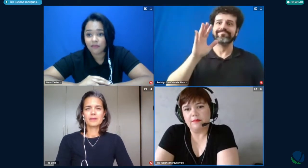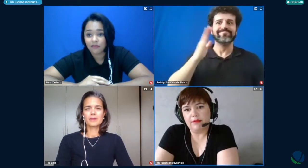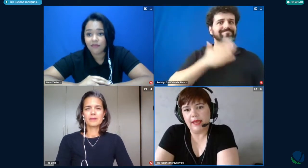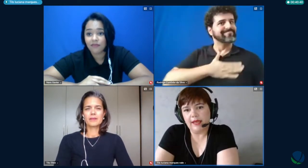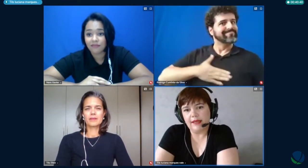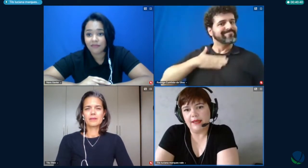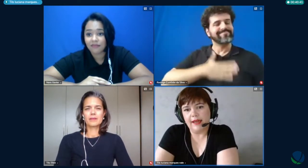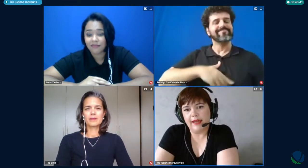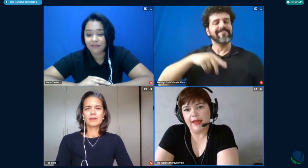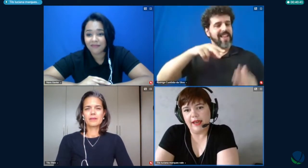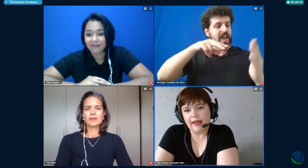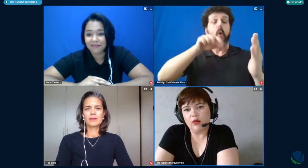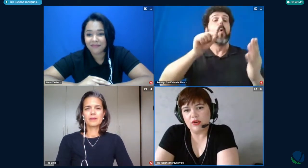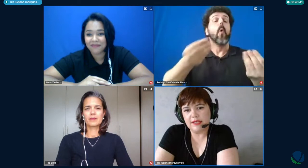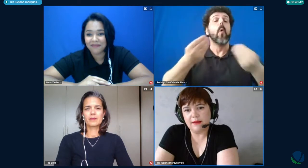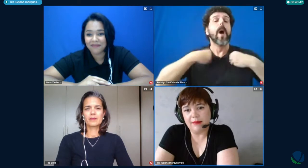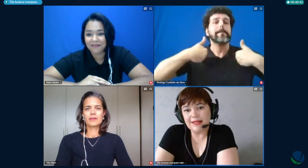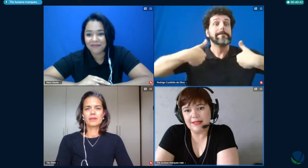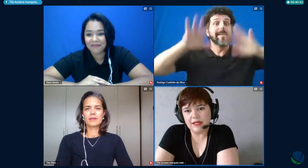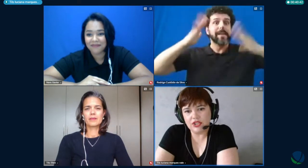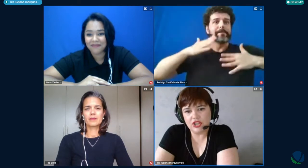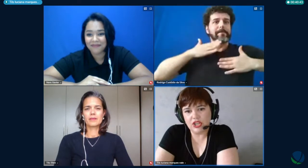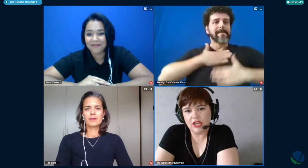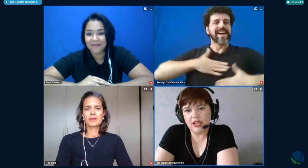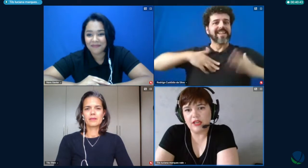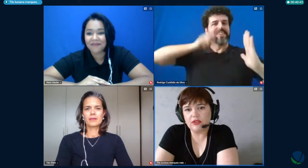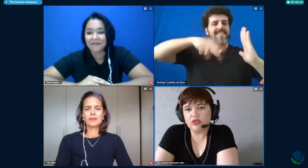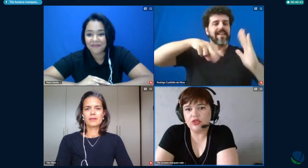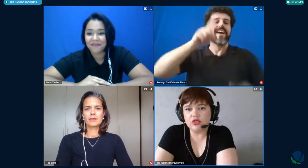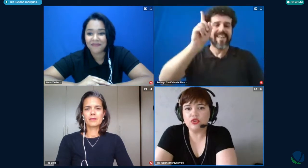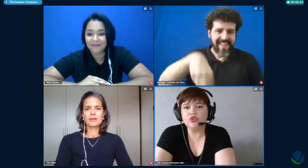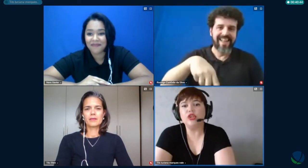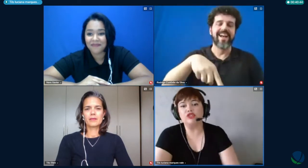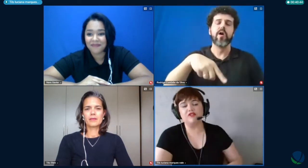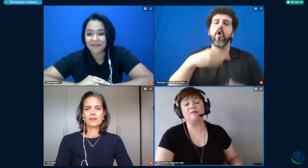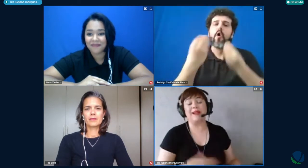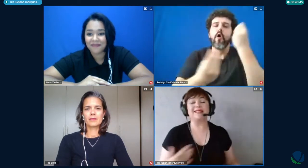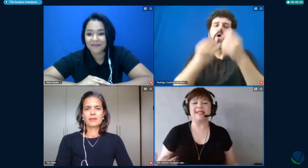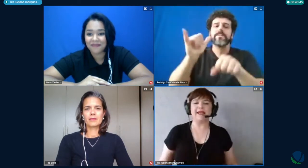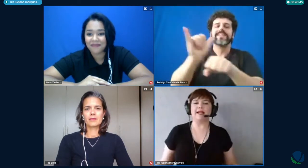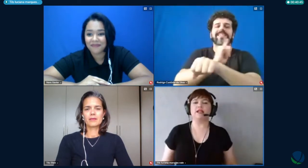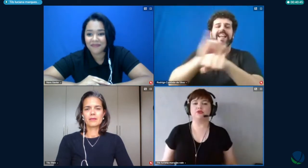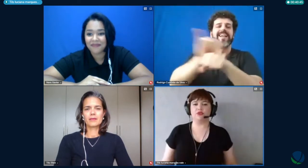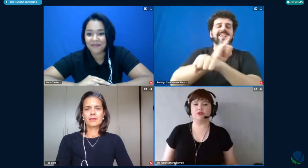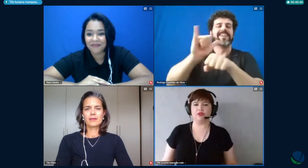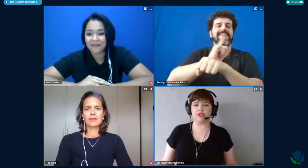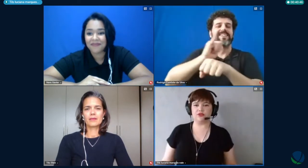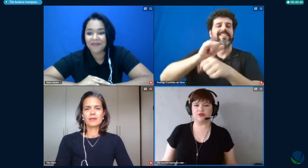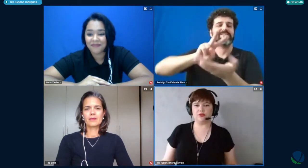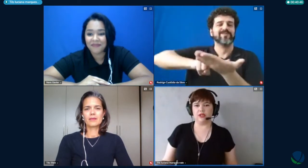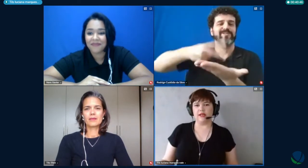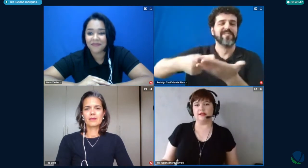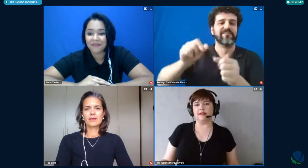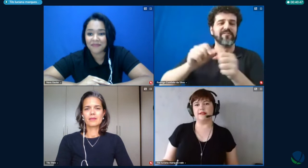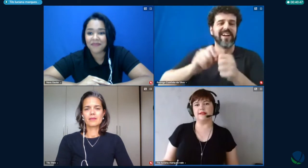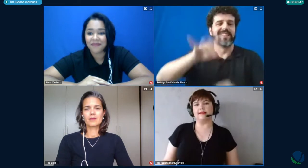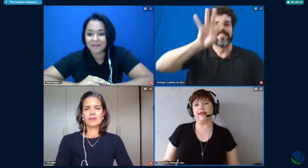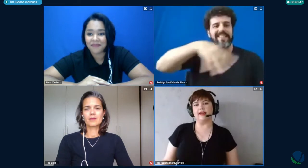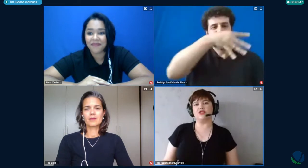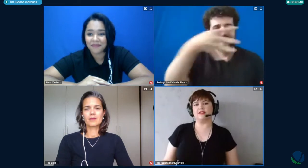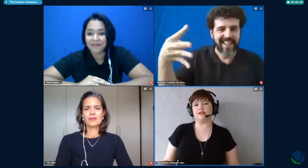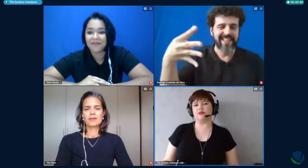E também eu gostei bastante, eu tive prazer na leitura do texto,